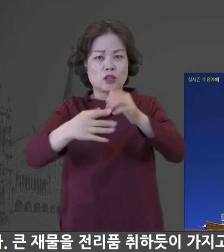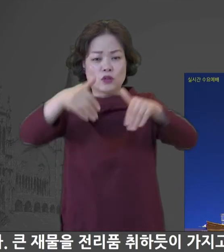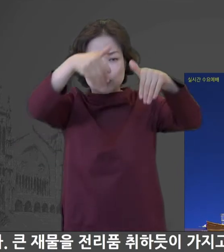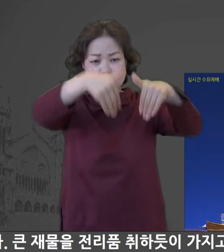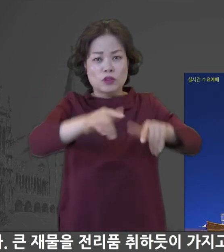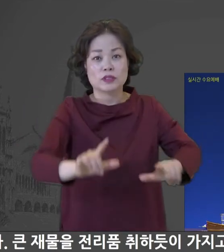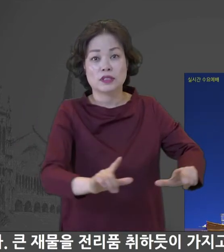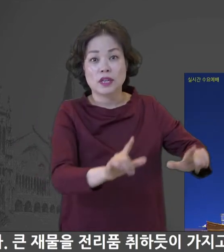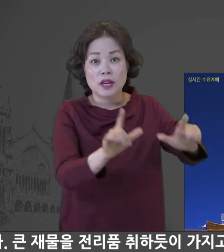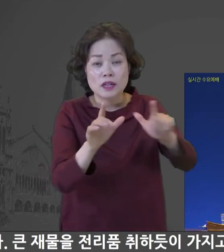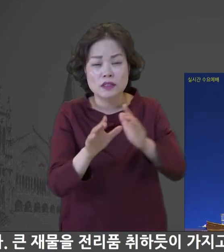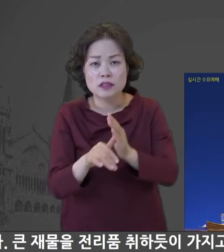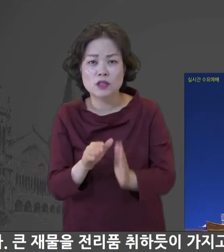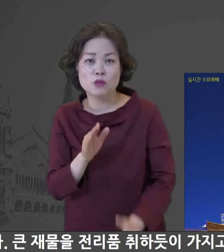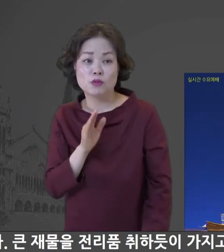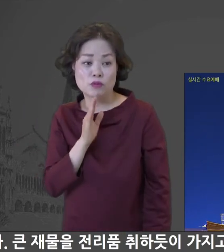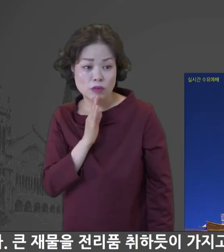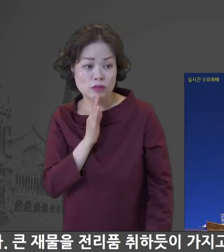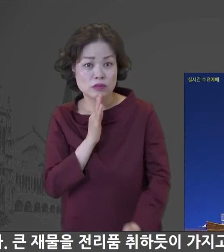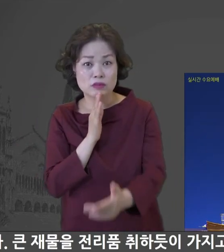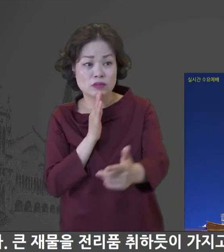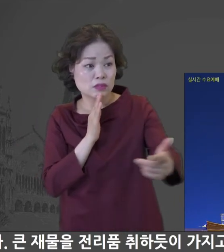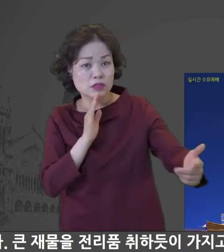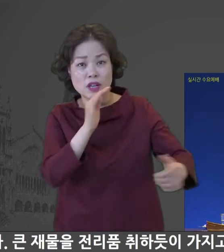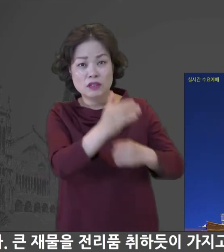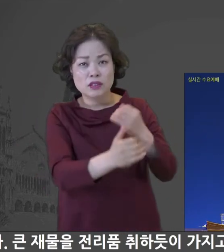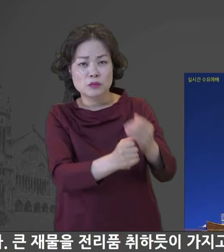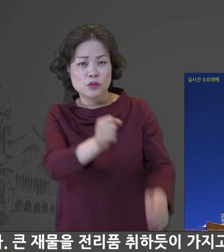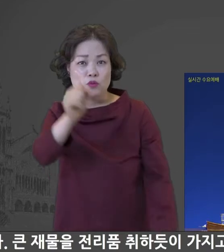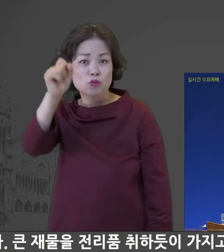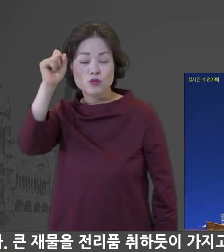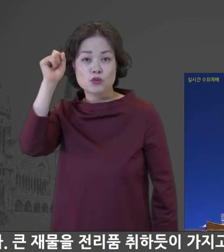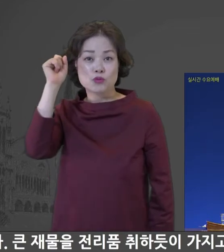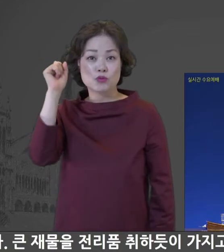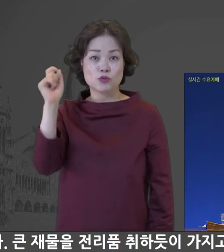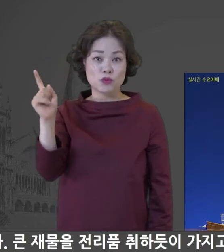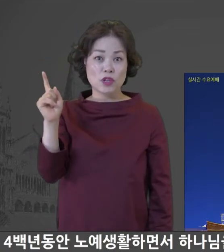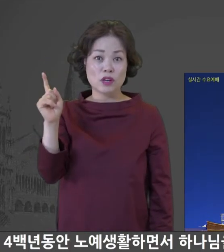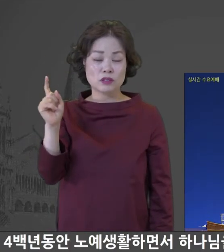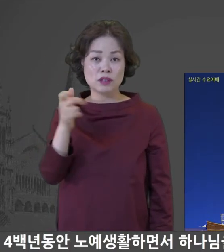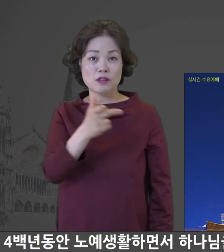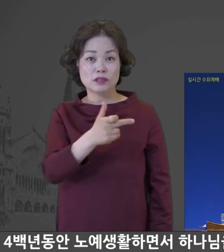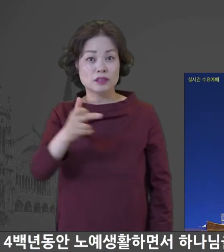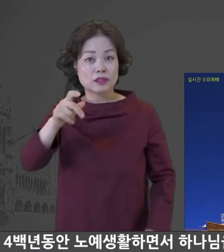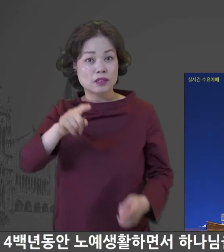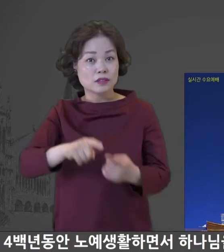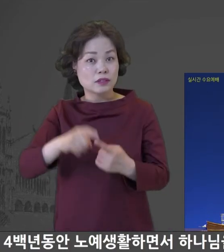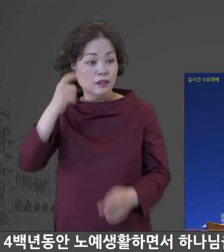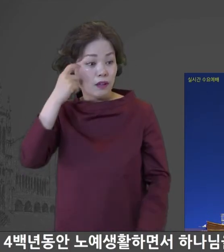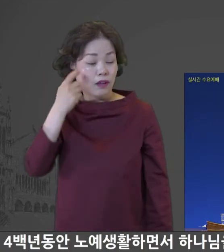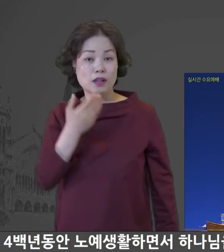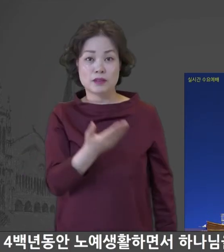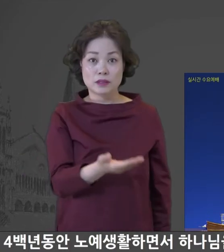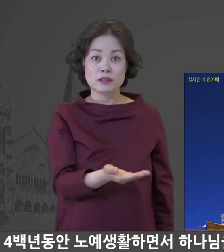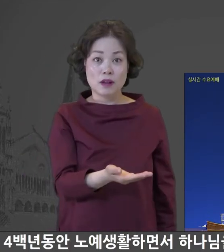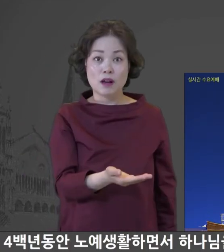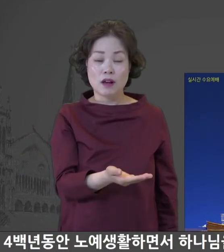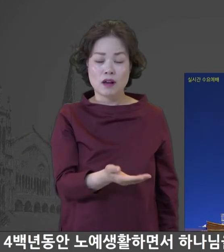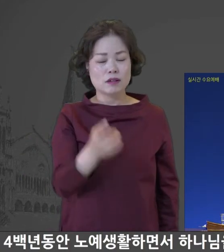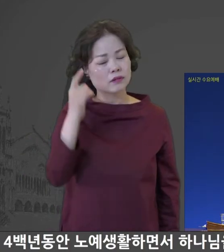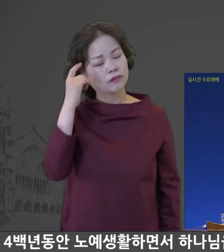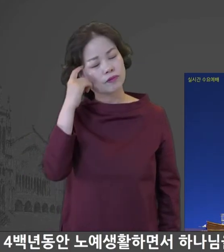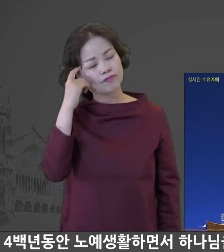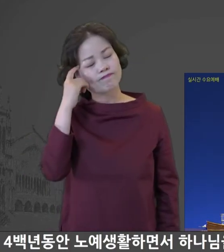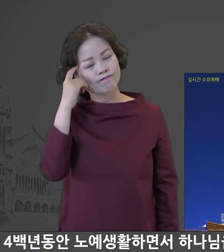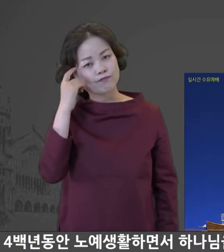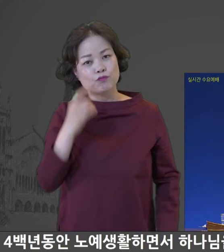할 때에 과연 그들이 하나님이 위대하신가, 하나님이 크신가라고 생각했을까 고민해 보았습니다.